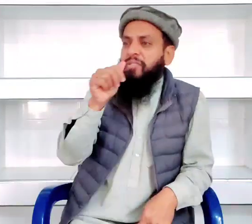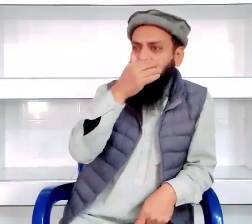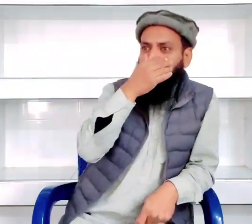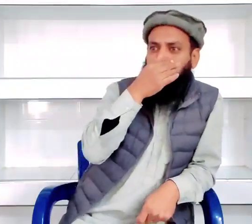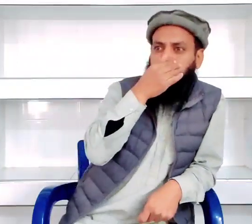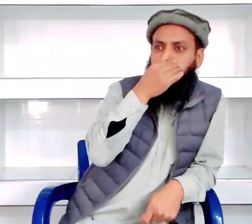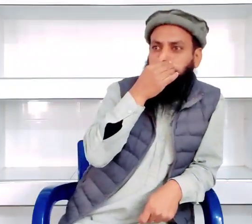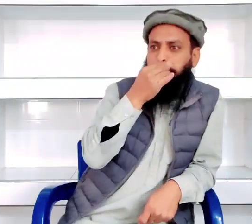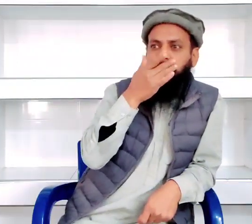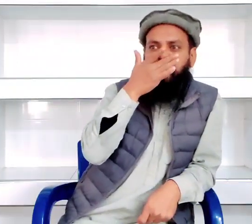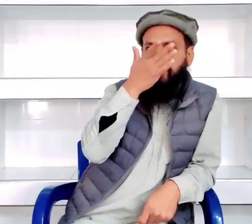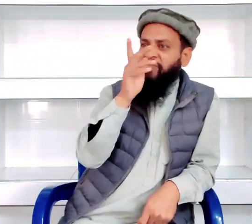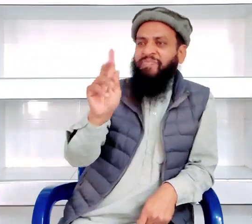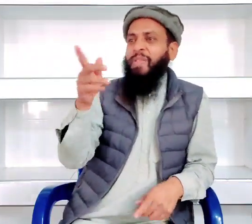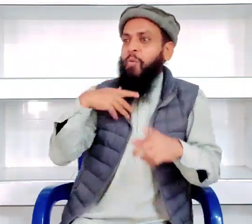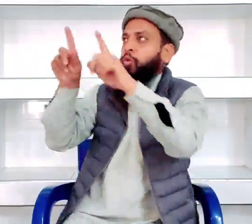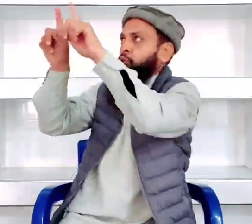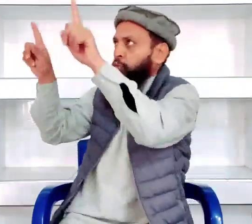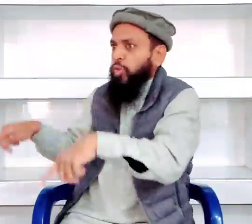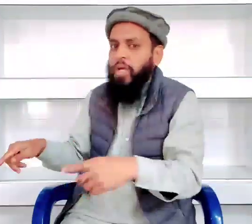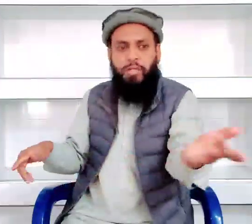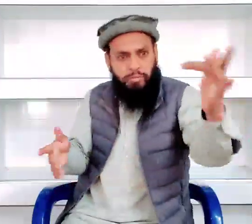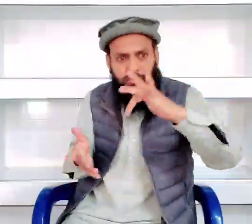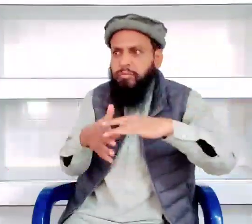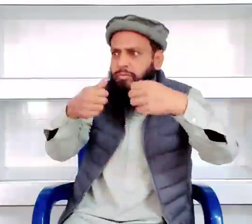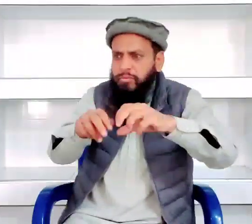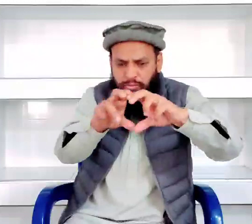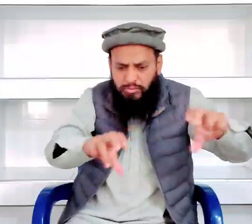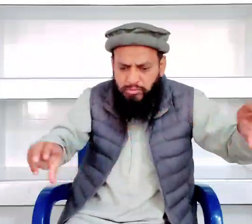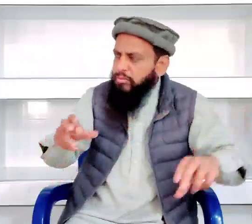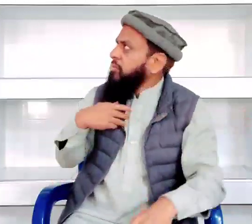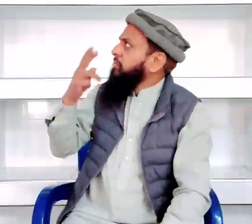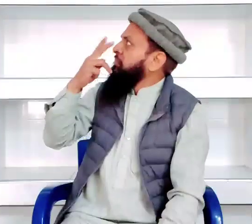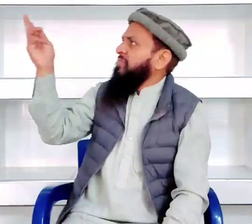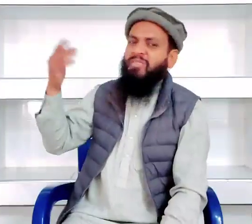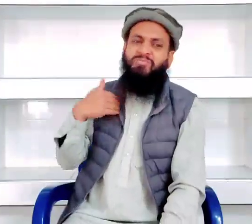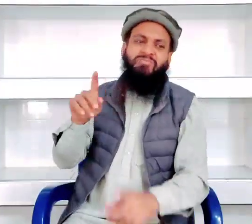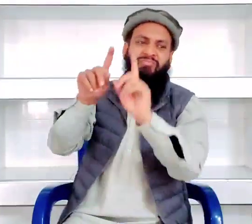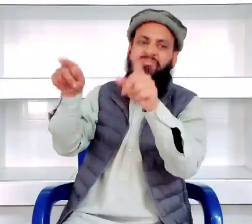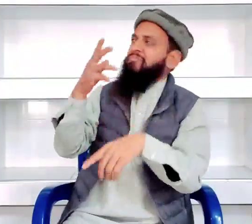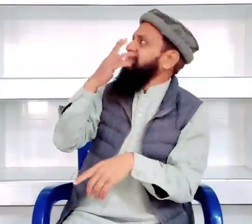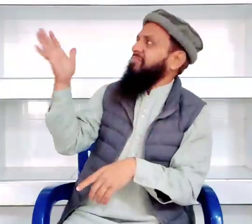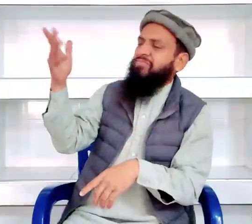نہیں اس واسطے جڑی چیز قبضے دے اندر نہیں کول ہی نہیں اس چیز نو بیچنا جائز اور